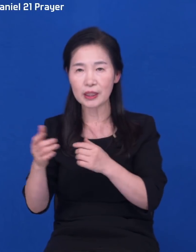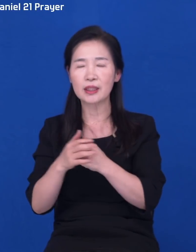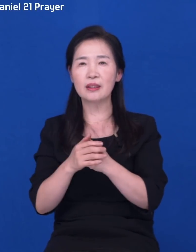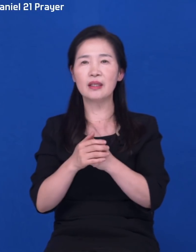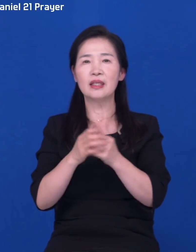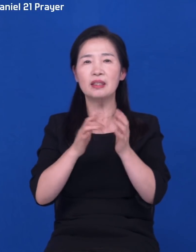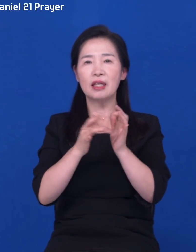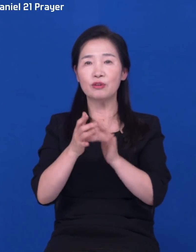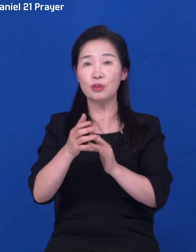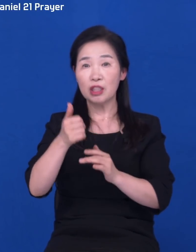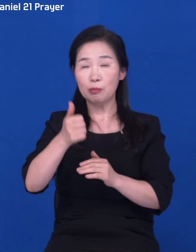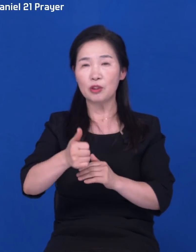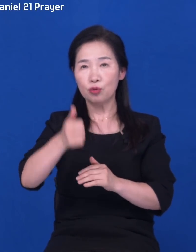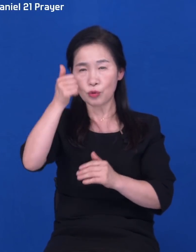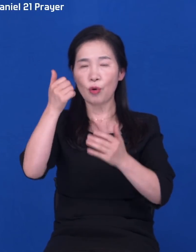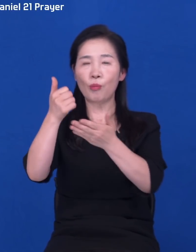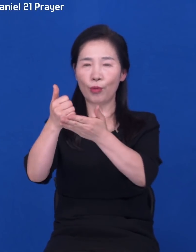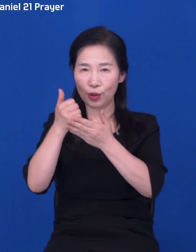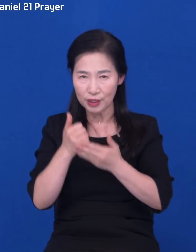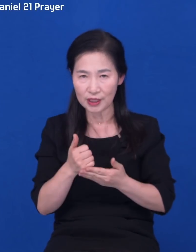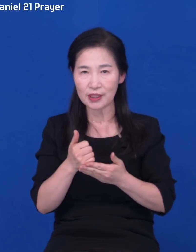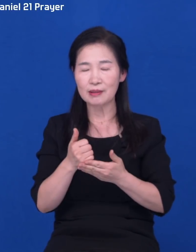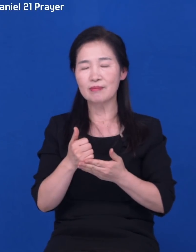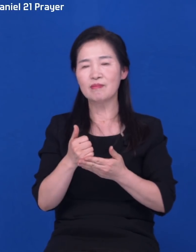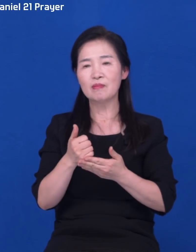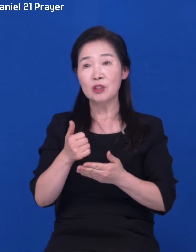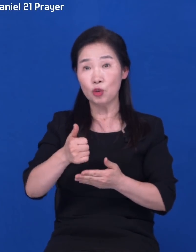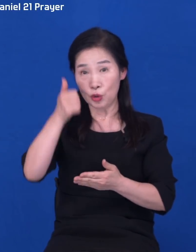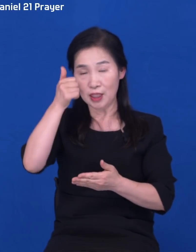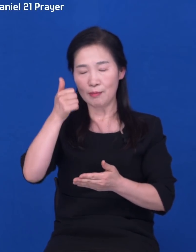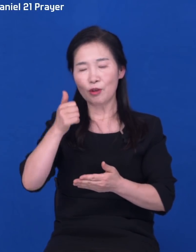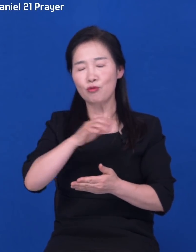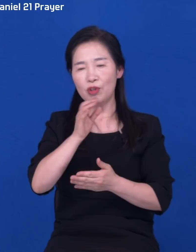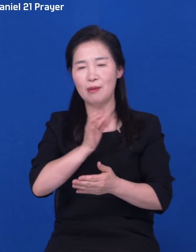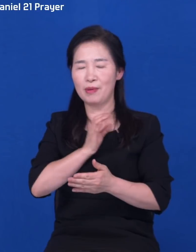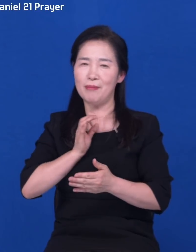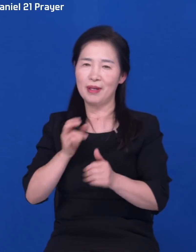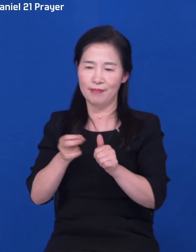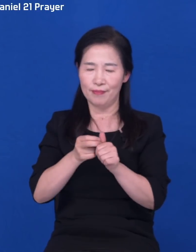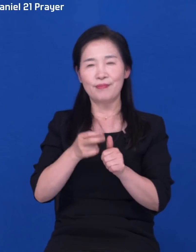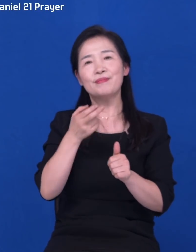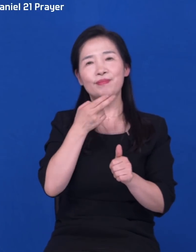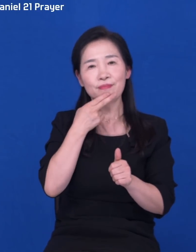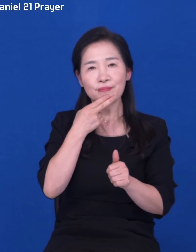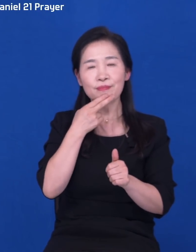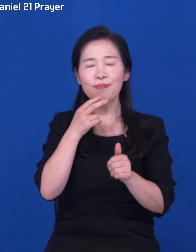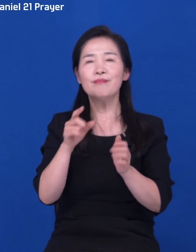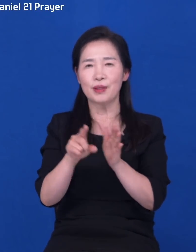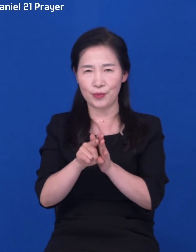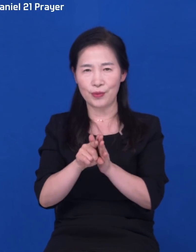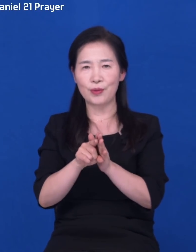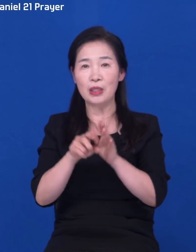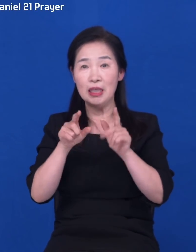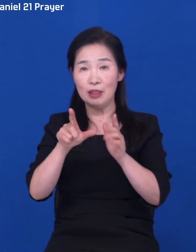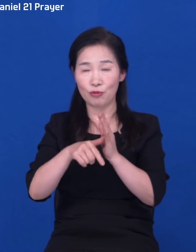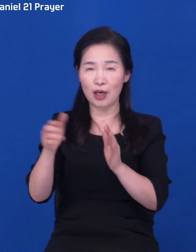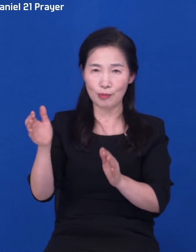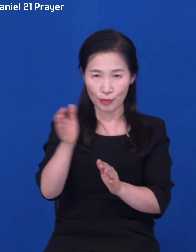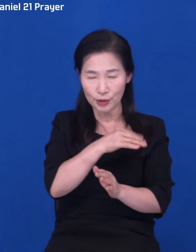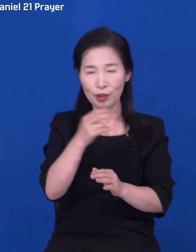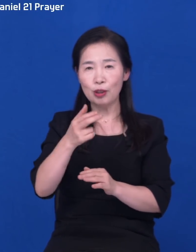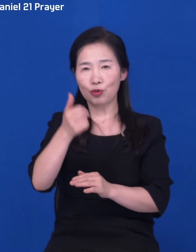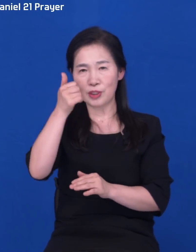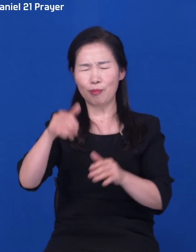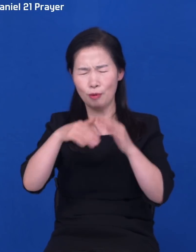주로 모셨으면 그 주인이 우리를 절대 배반하지 않는 것을 알고 있기 때문에 오늘 이 순간부터 우리 모두 주님을 사랑하고